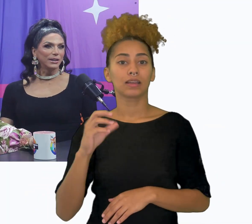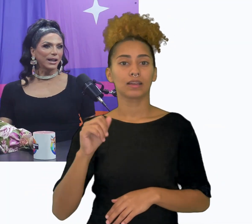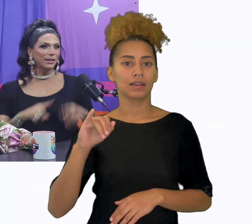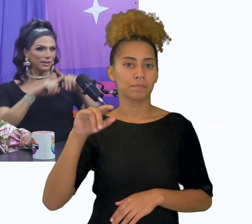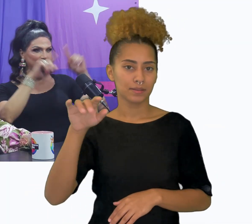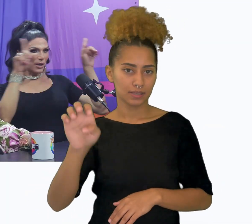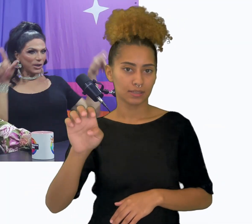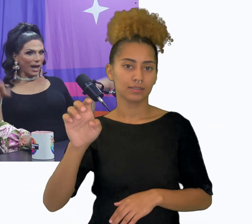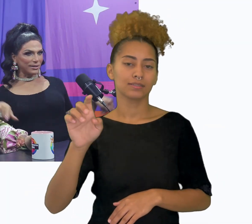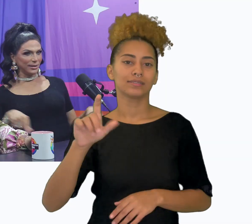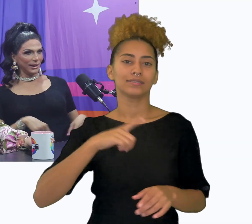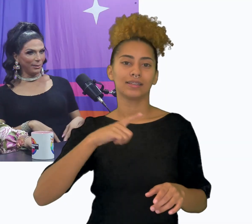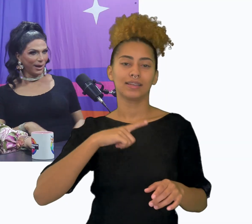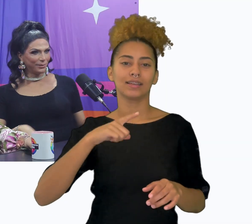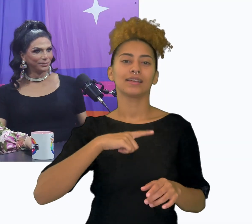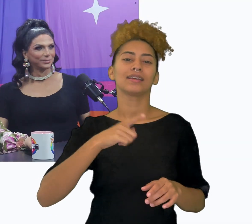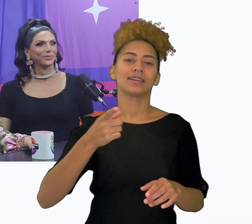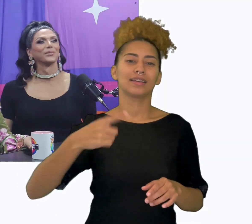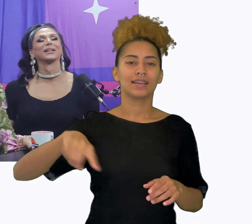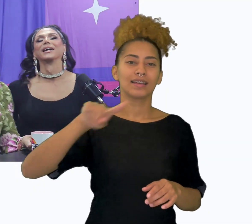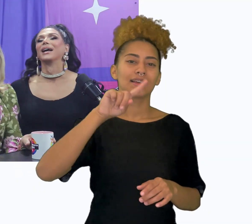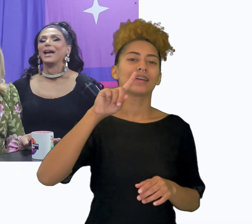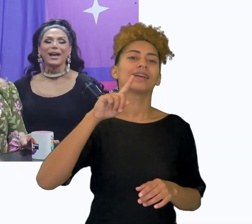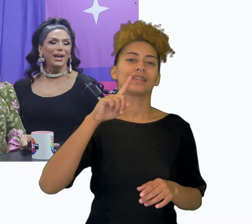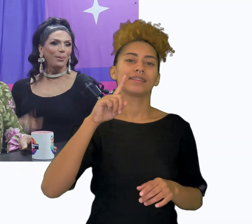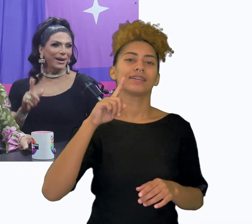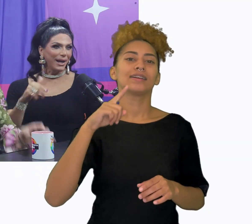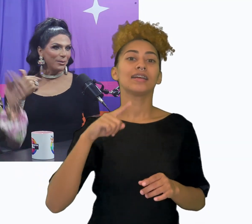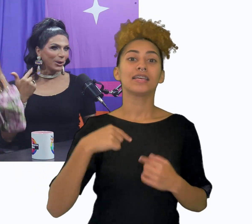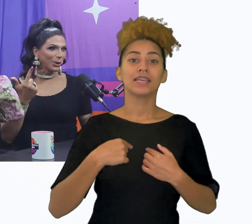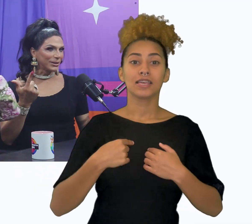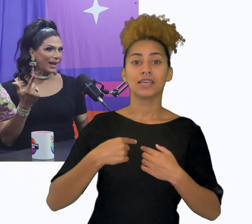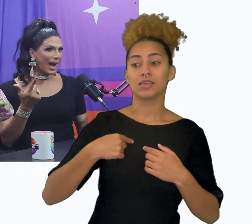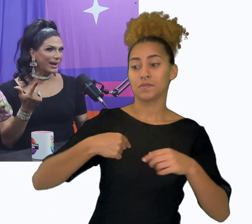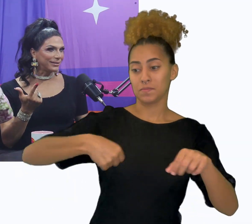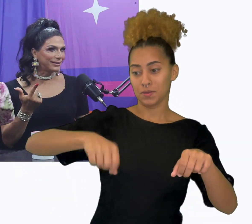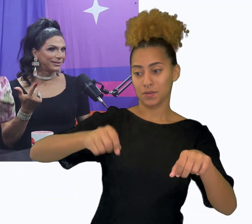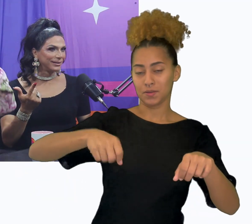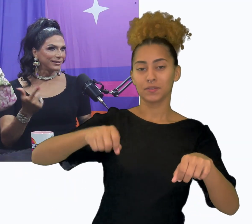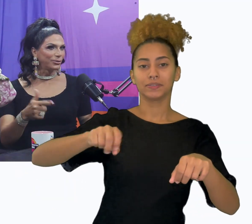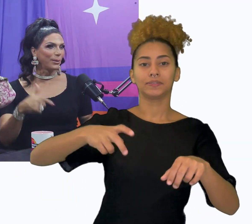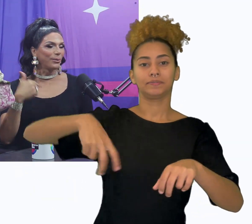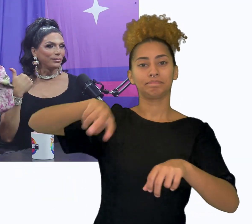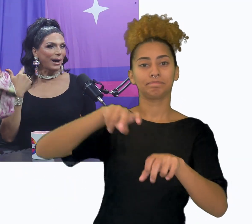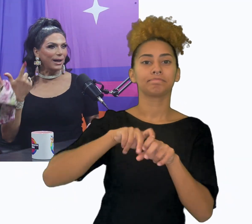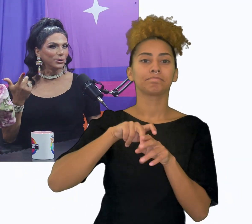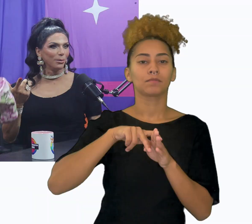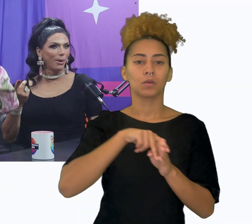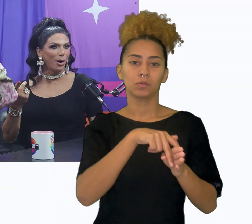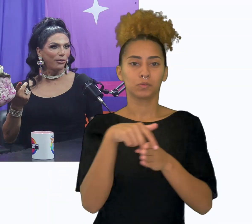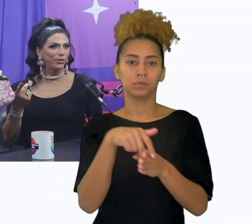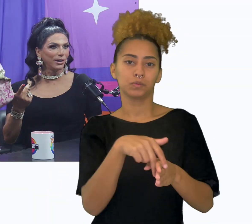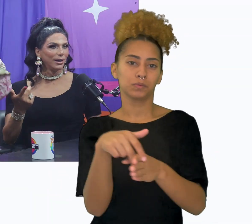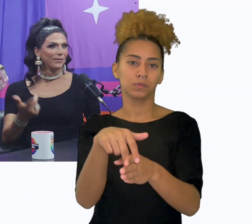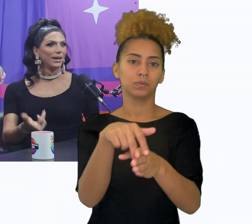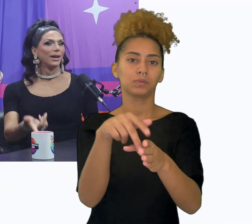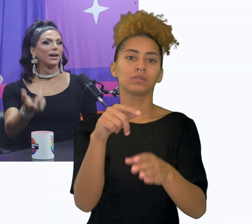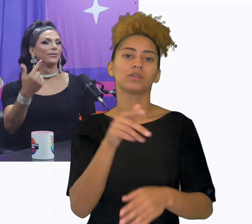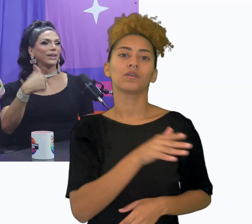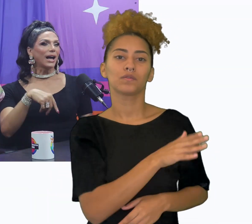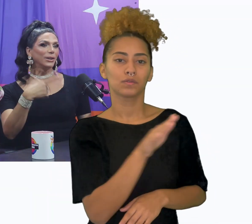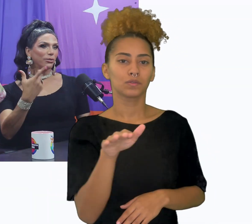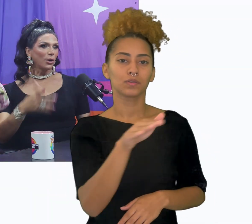Camille fez dentro daqueles anéis de cassino. Eu peguei um mototáxi. Fui pra casa Ai, de meu um Deus, a bofe. peruca